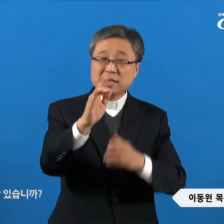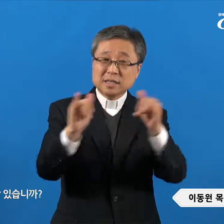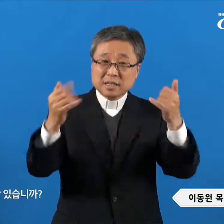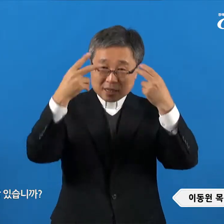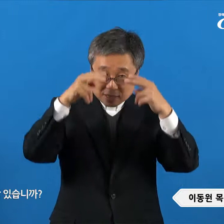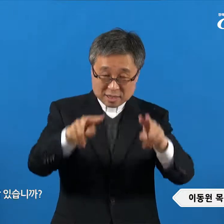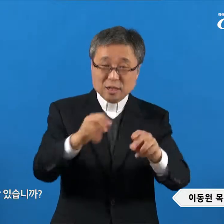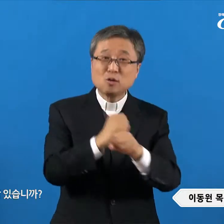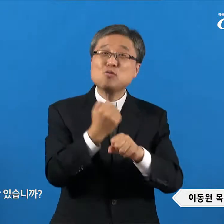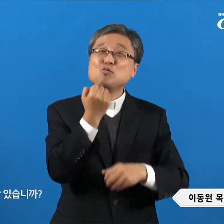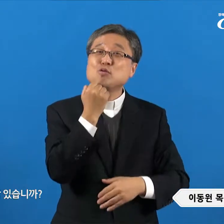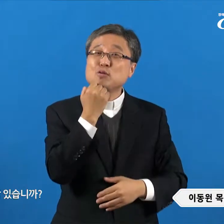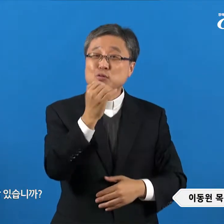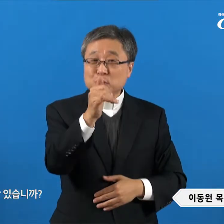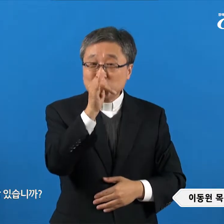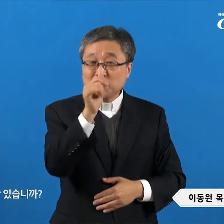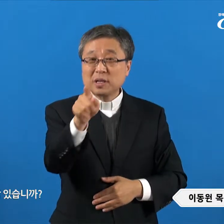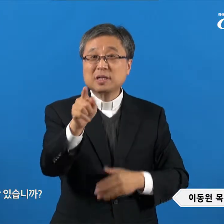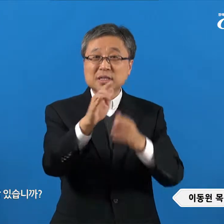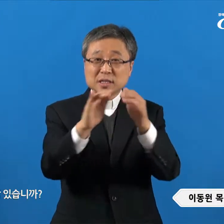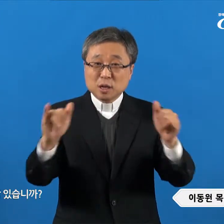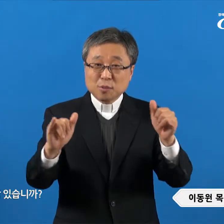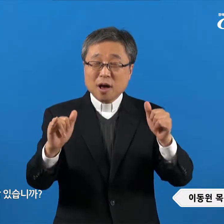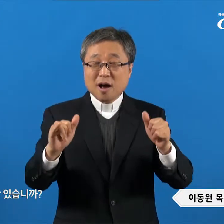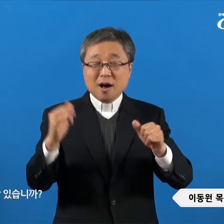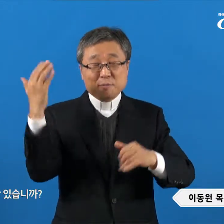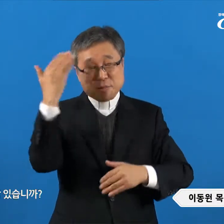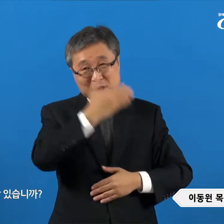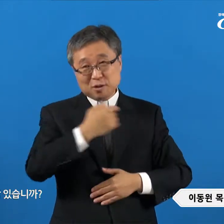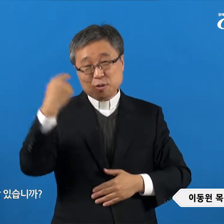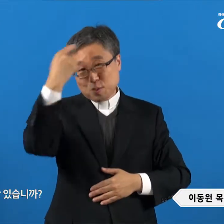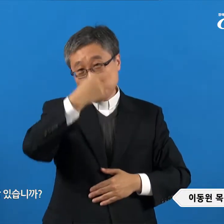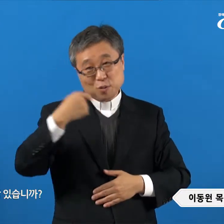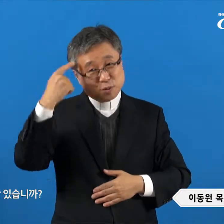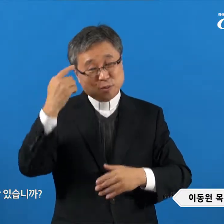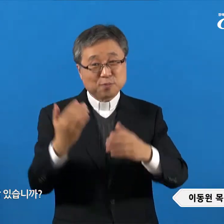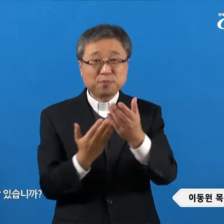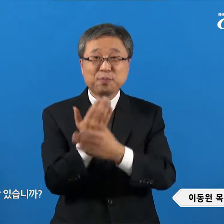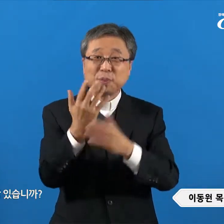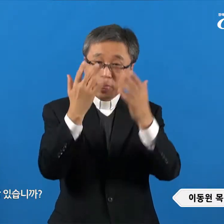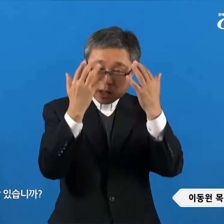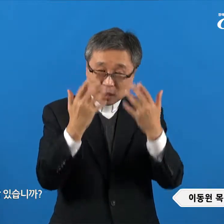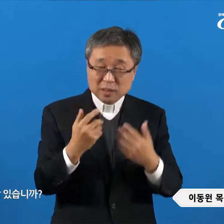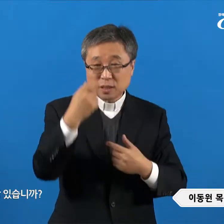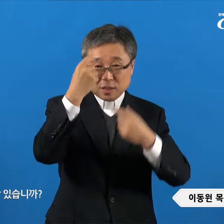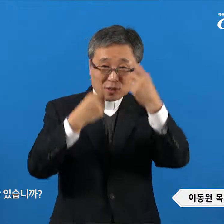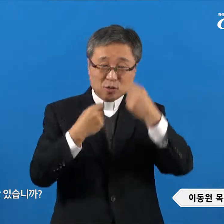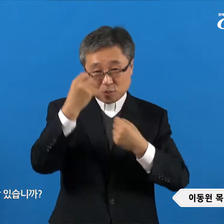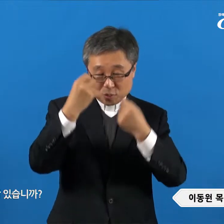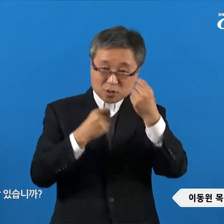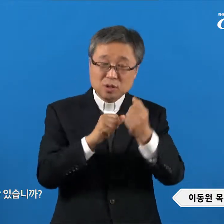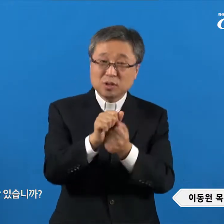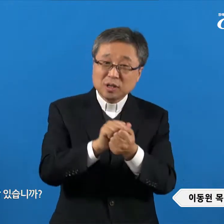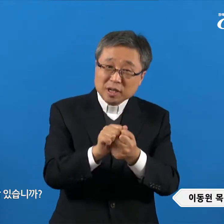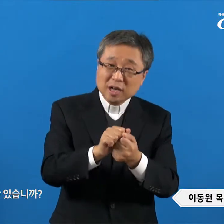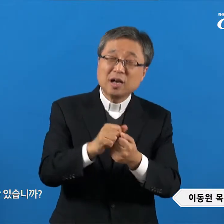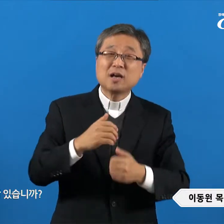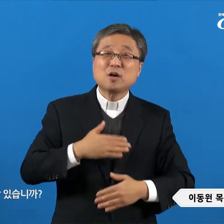향해 웃고 있는 그 사람의 해맑은 얼굴이 떠올라 흐르는 눈물을 닦고 혼자